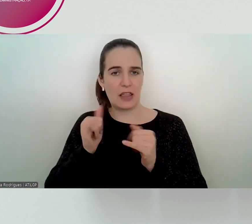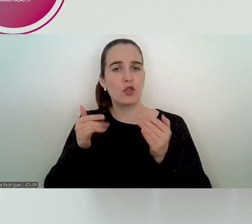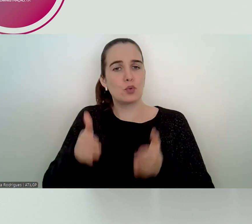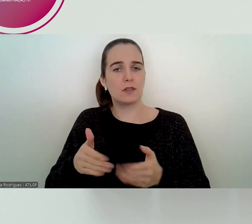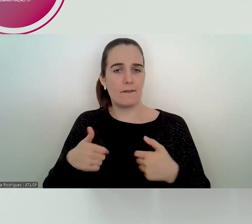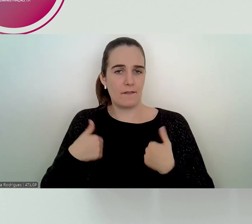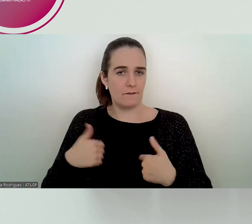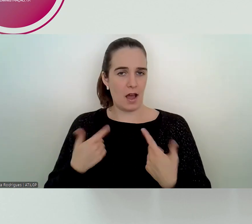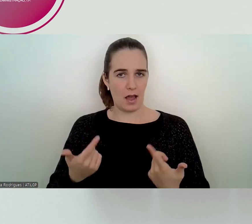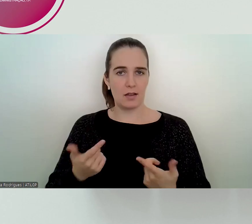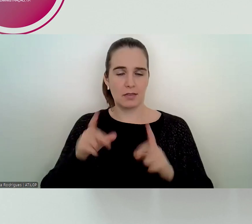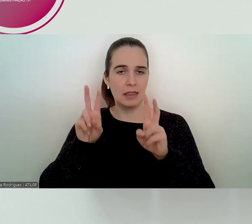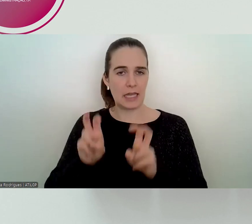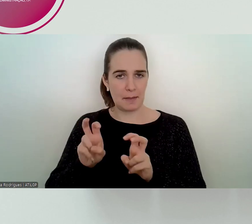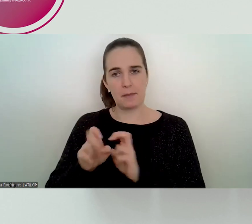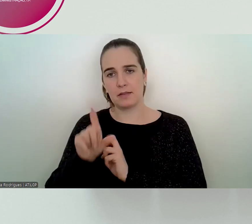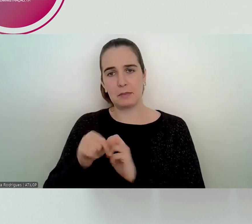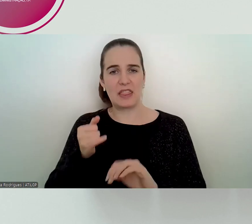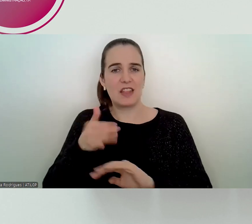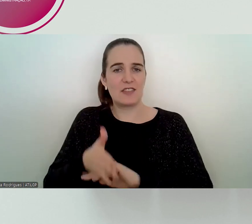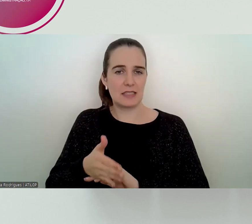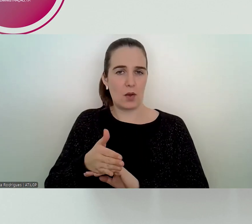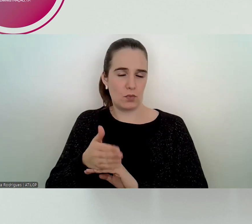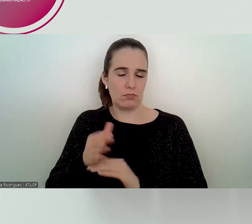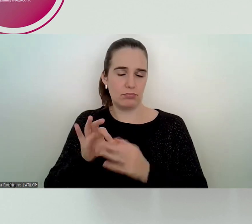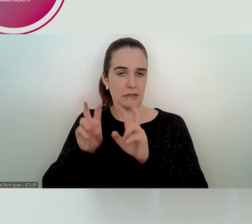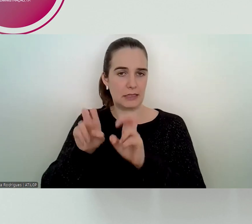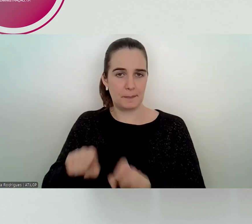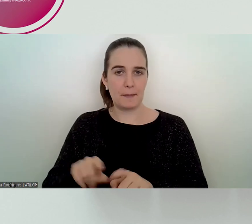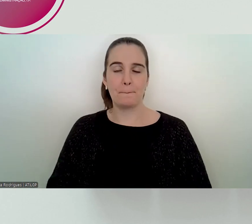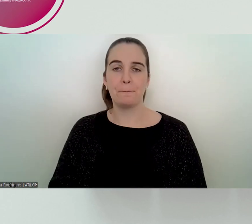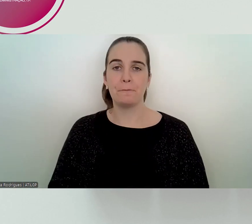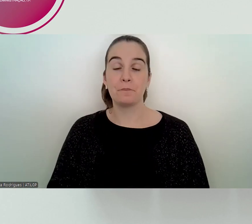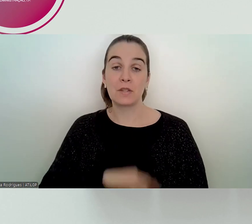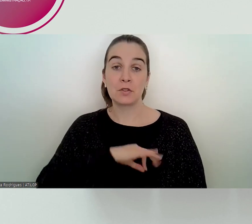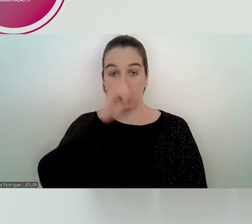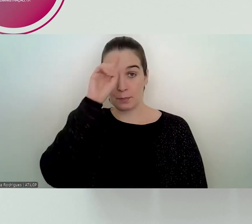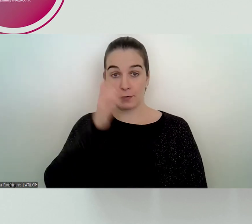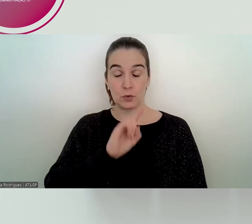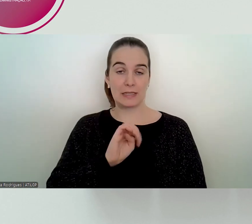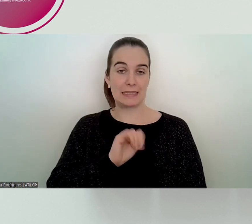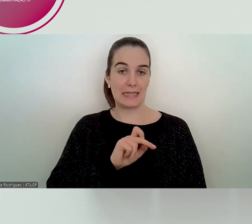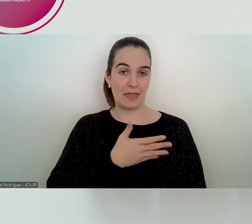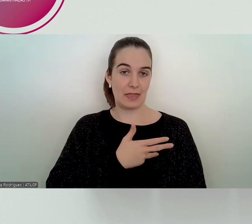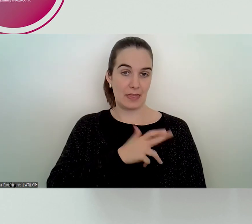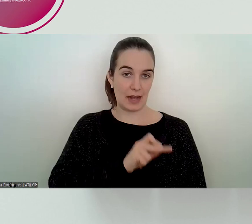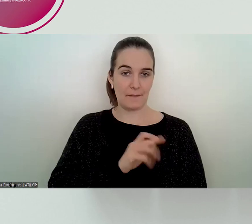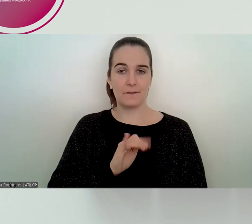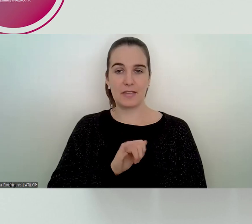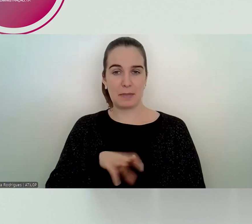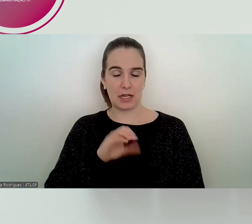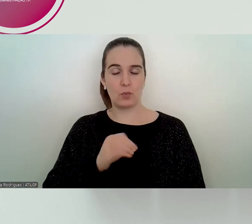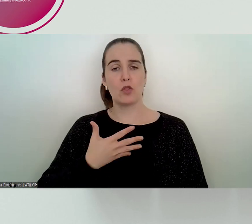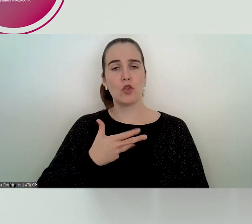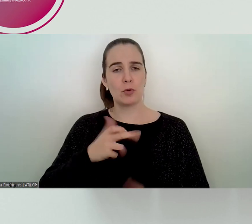introdução ao tema e, enfim, uma intervenção inicial sobre o tema. Bom, a senhora professora Sandra Firmino é